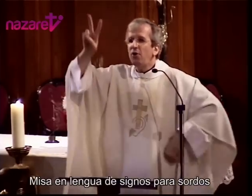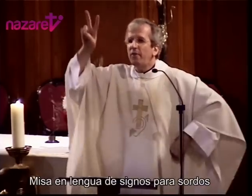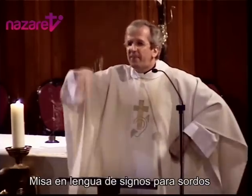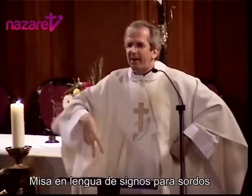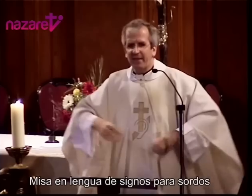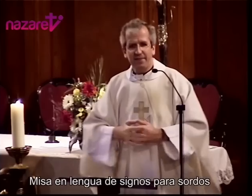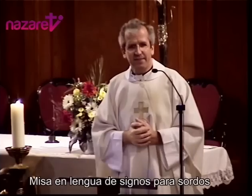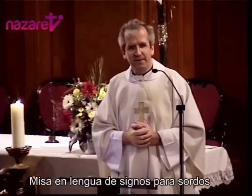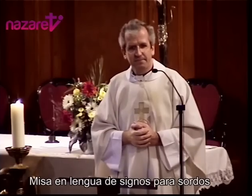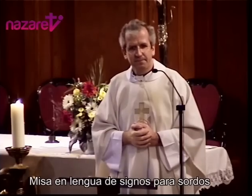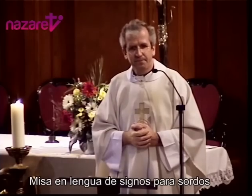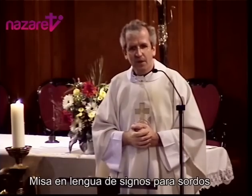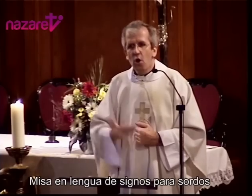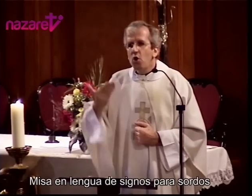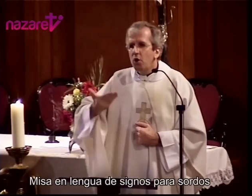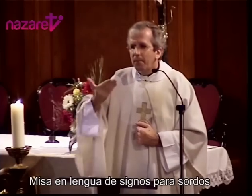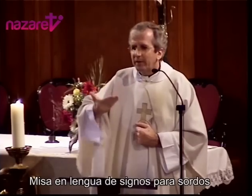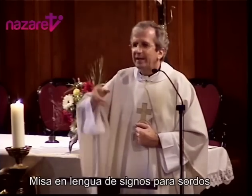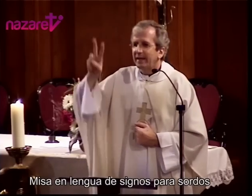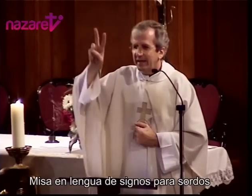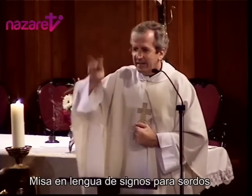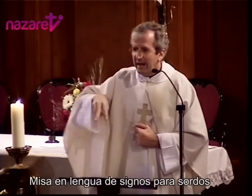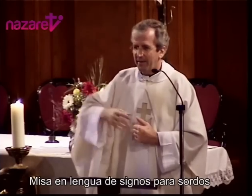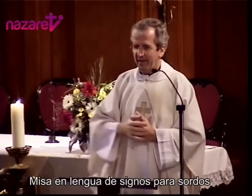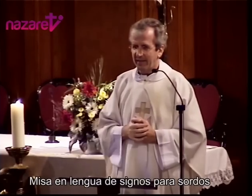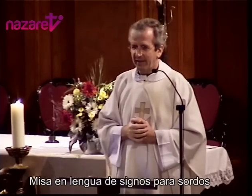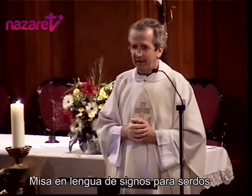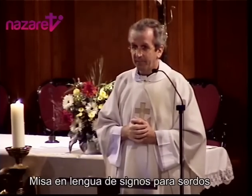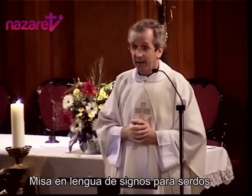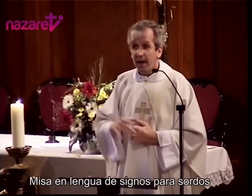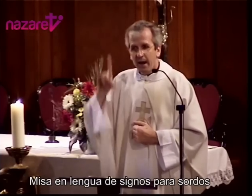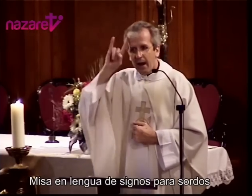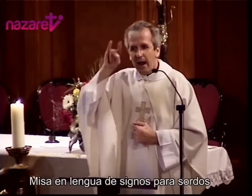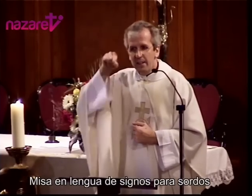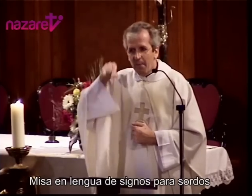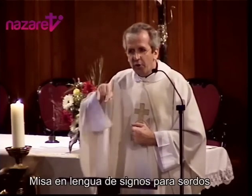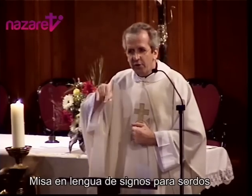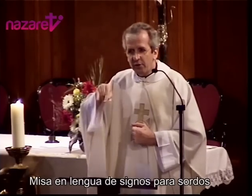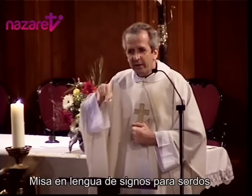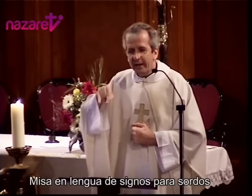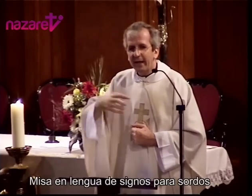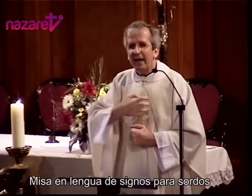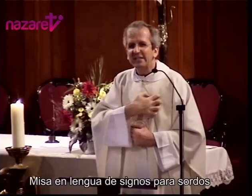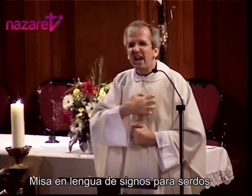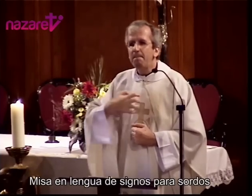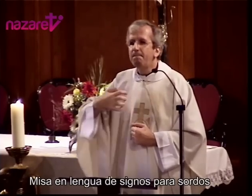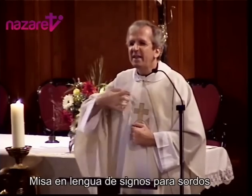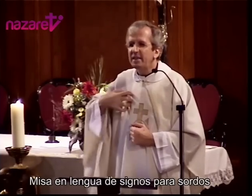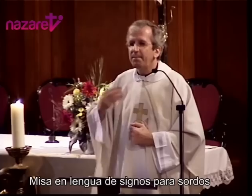de verdad. Lo importante que es la verdad. El demonio es el príncipe